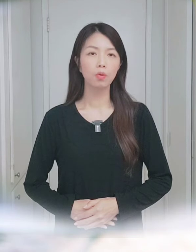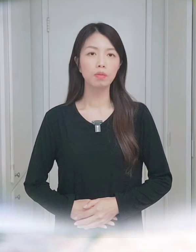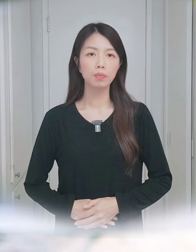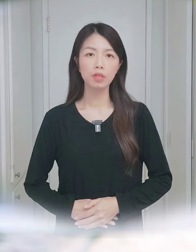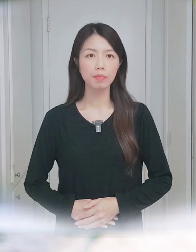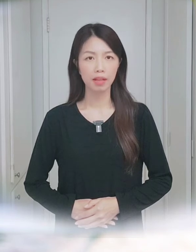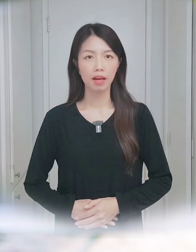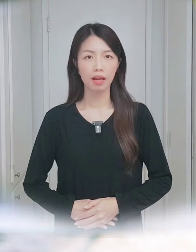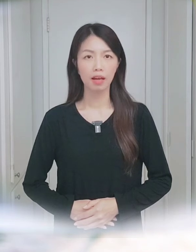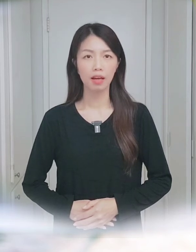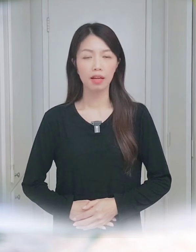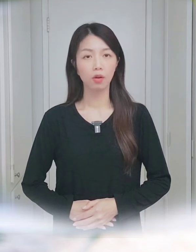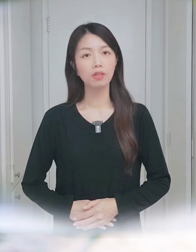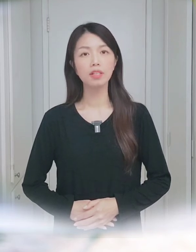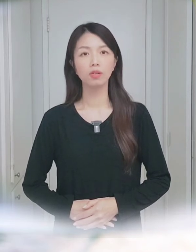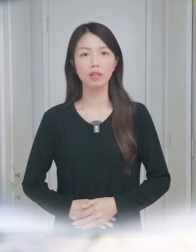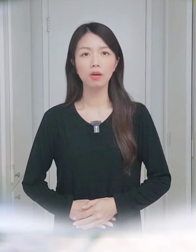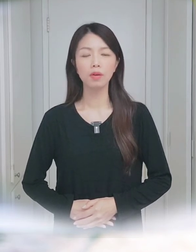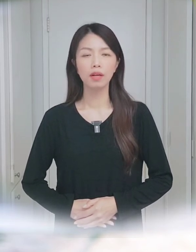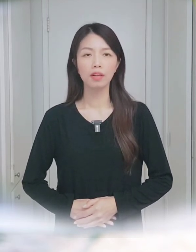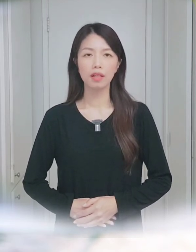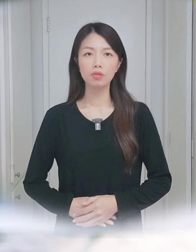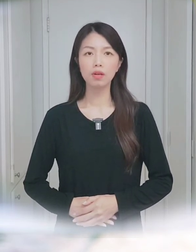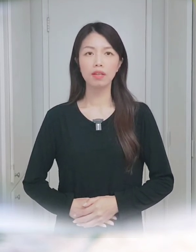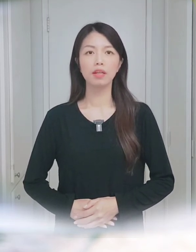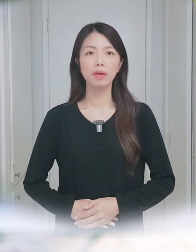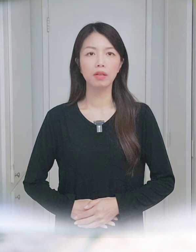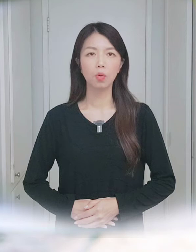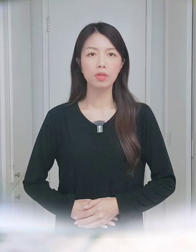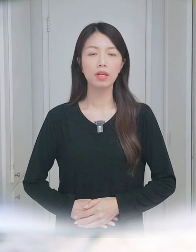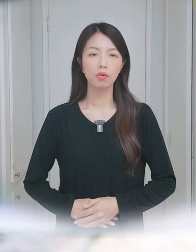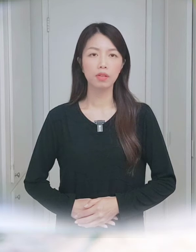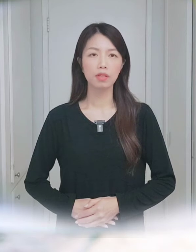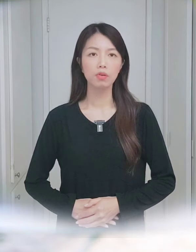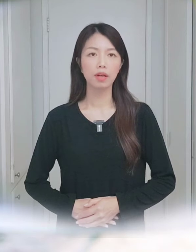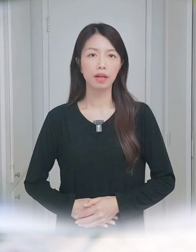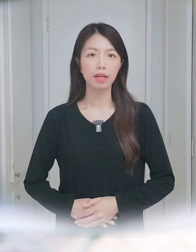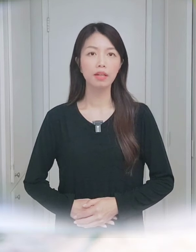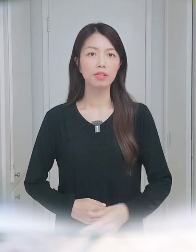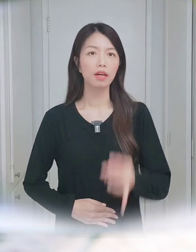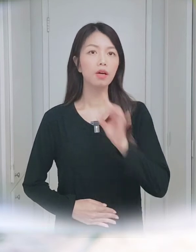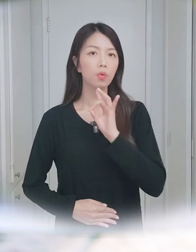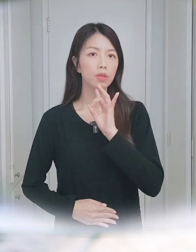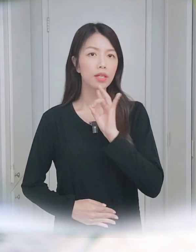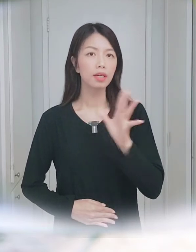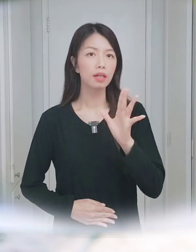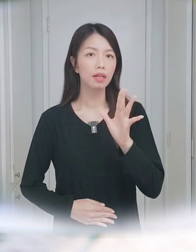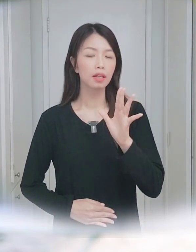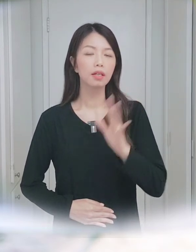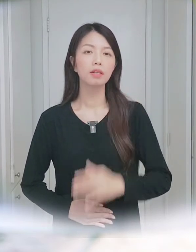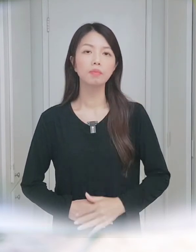오직 복음뿐입니다. 이런 뜻이거든요. 일단 수어를 해드리면 오직이라고 한 뜻의 수어는 아까 해드렸어요.